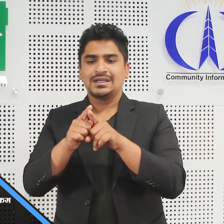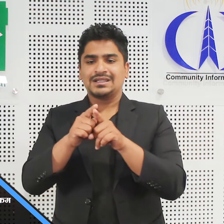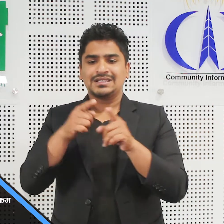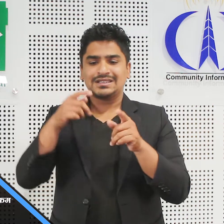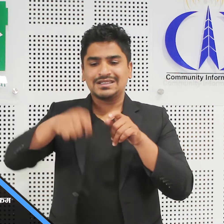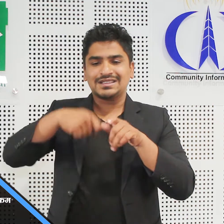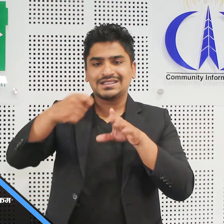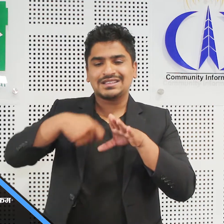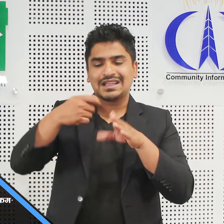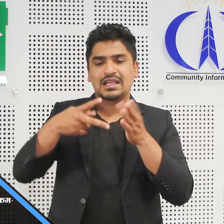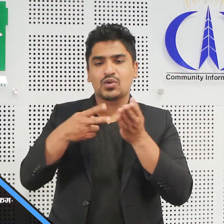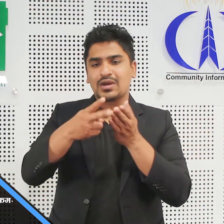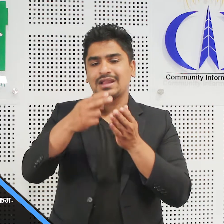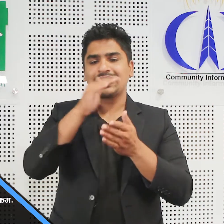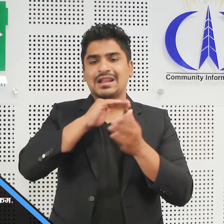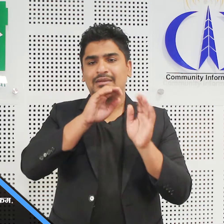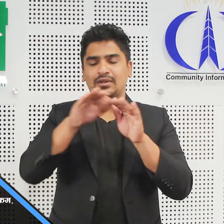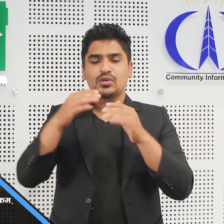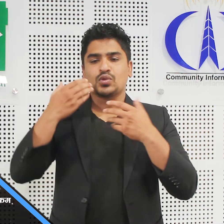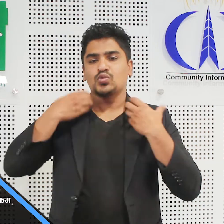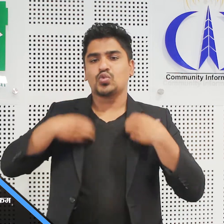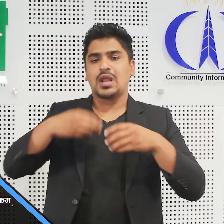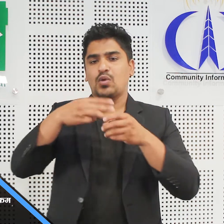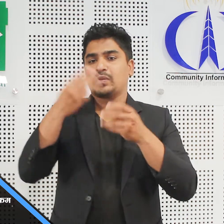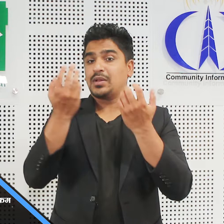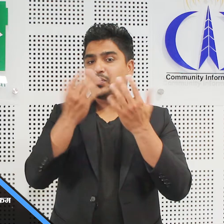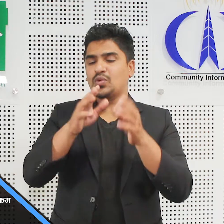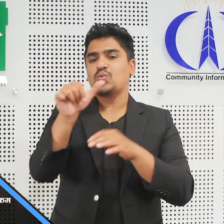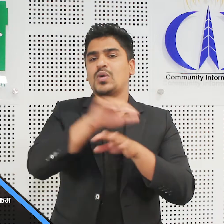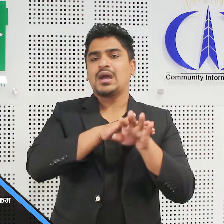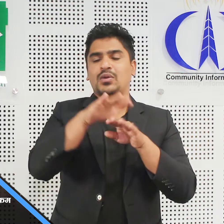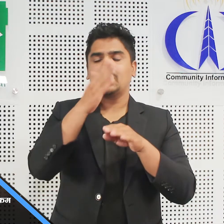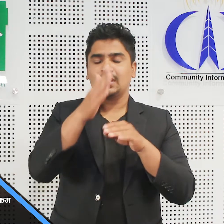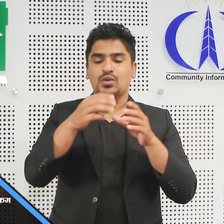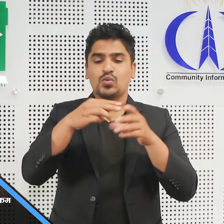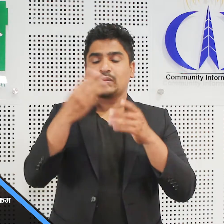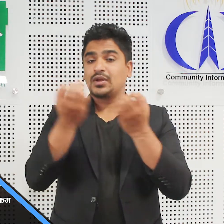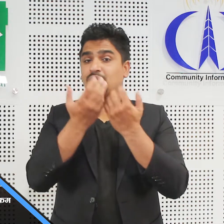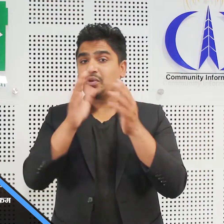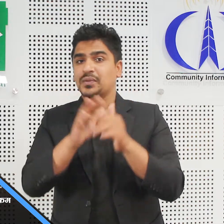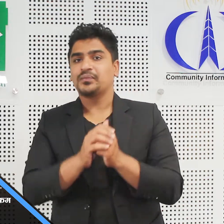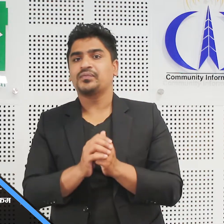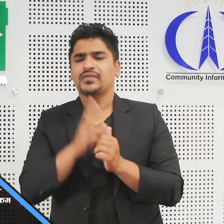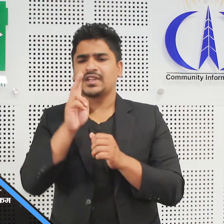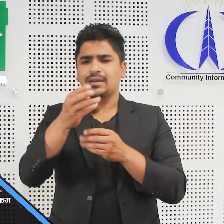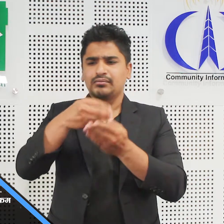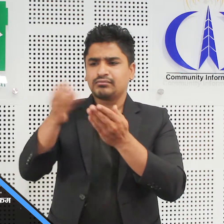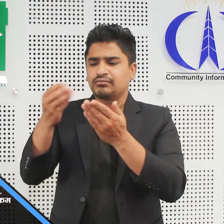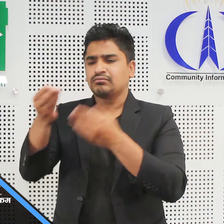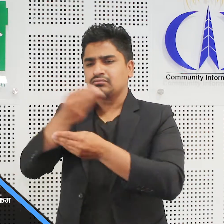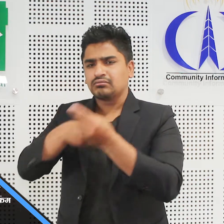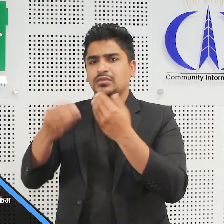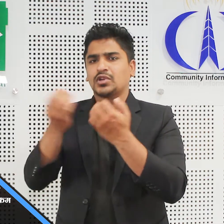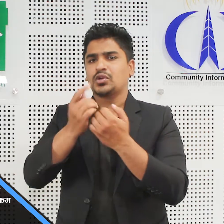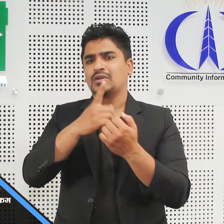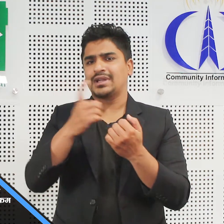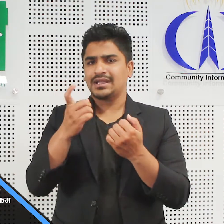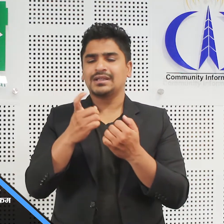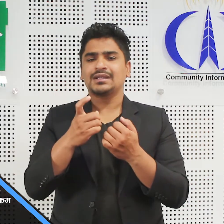उत्पादन गर्न लायौँ। त्यसै गरी अपाङ्गता भएका व्यक्तित्वहरूलाई पनि हामीले सिलाइ कटाइहरू तालिमहरू दिएका थियौँ। उहाँहरूले झोला उत्पादन गरिरहनु भयो,